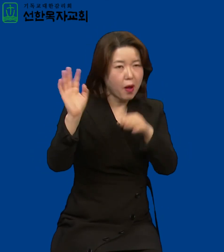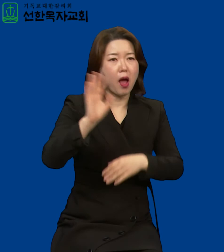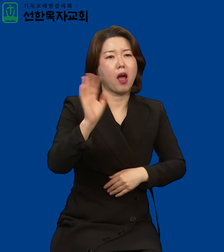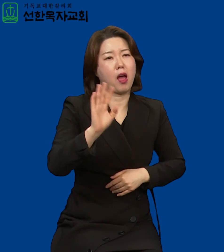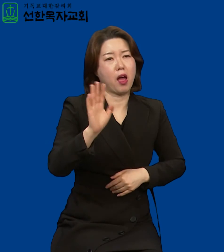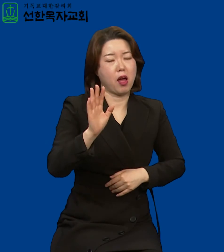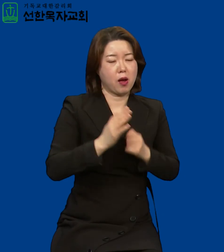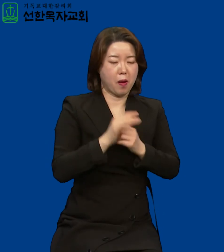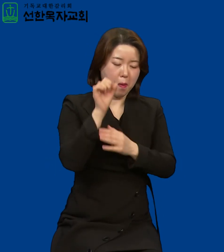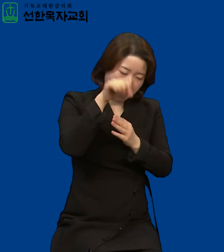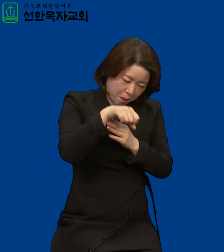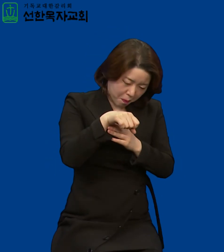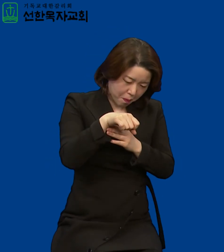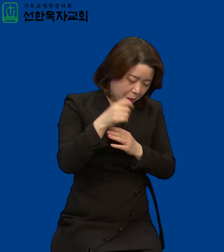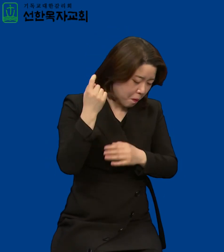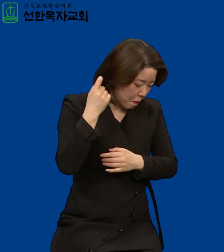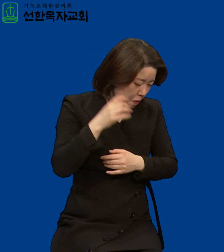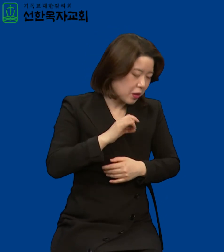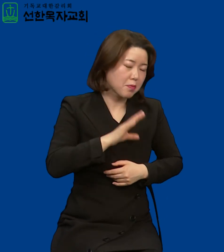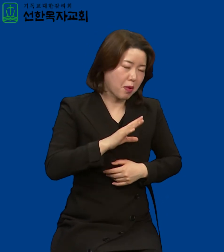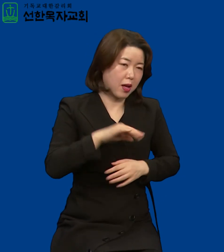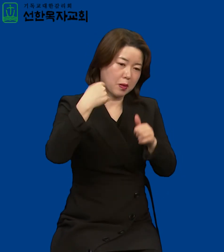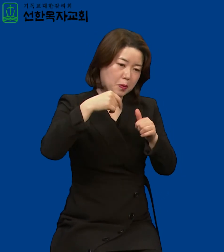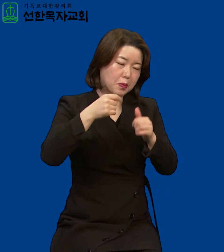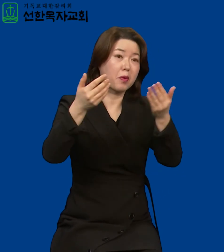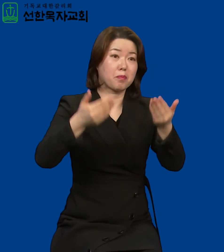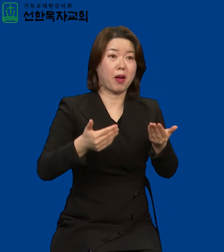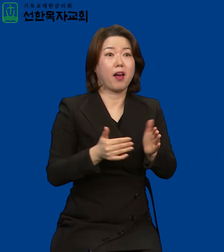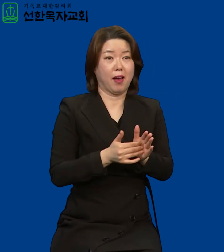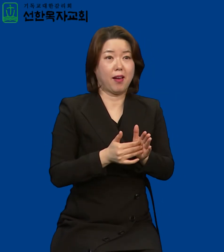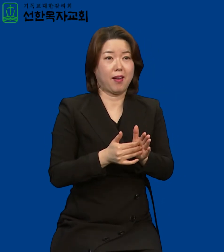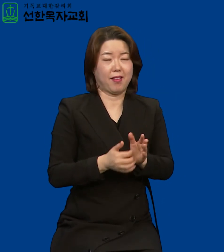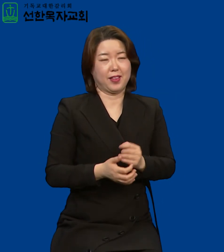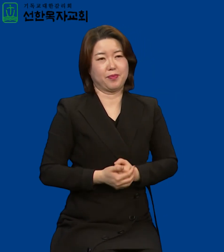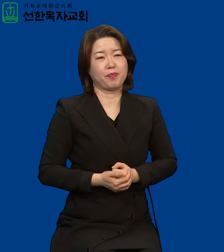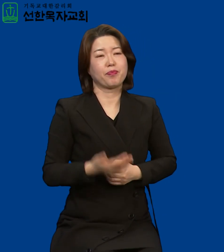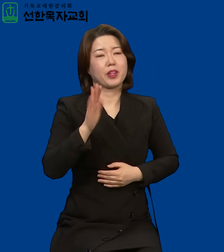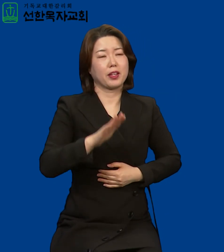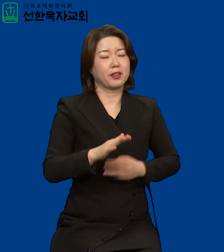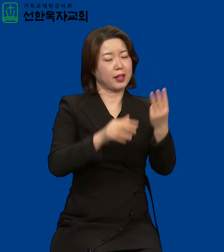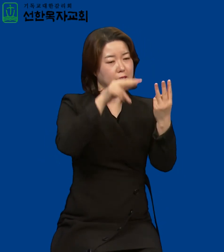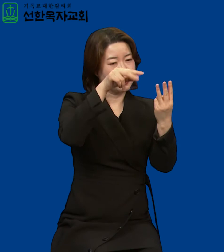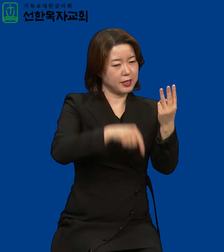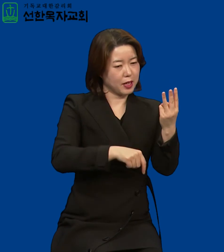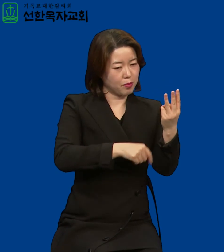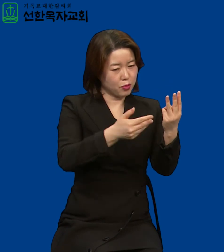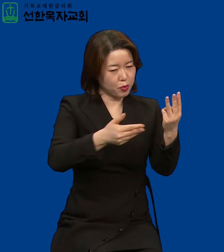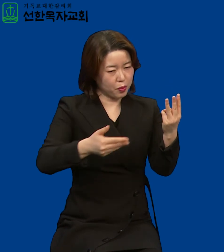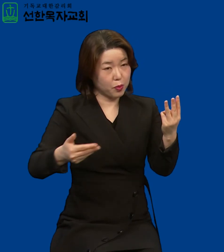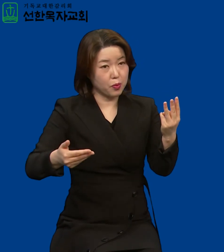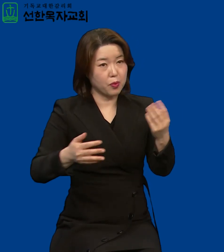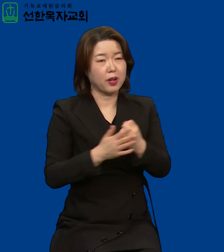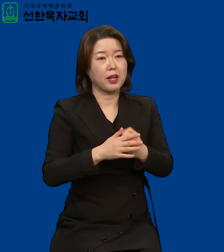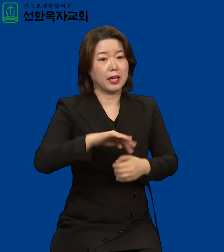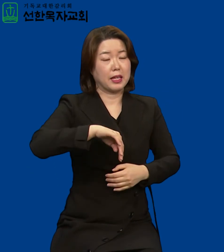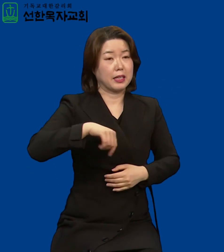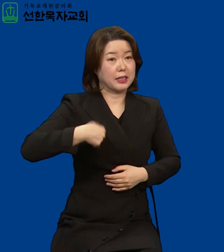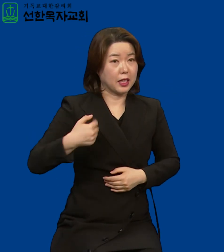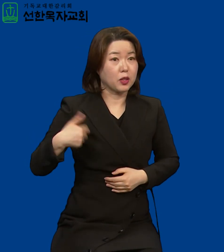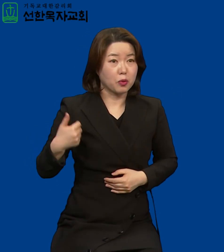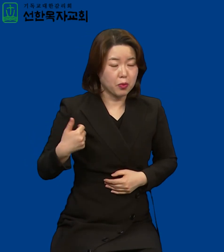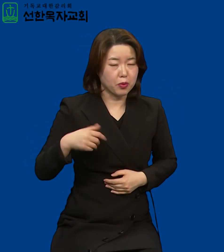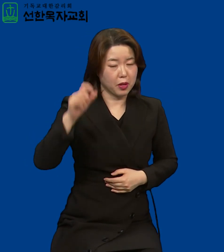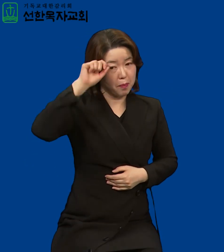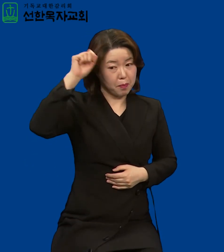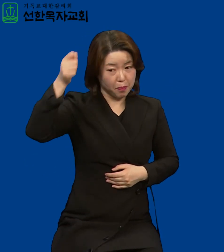않고 고개를 숙인 채 그렇게 양육을 받으셨습니다. 그런데 3주가 지나서 자기도 모르게 모자를